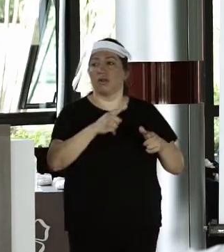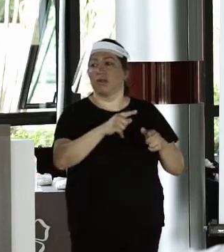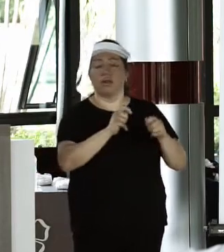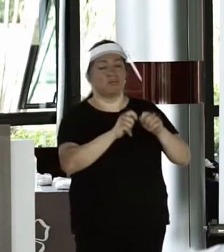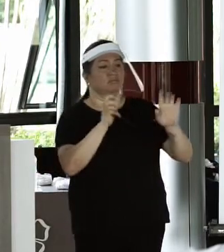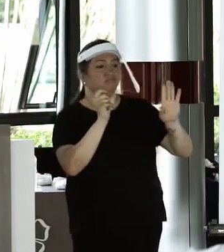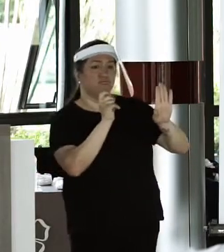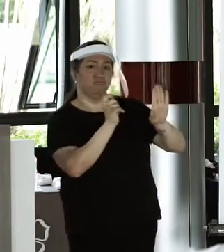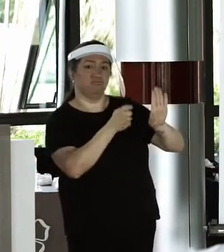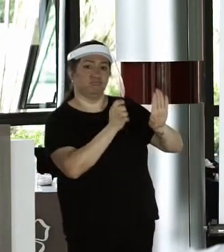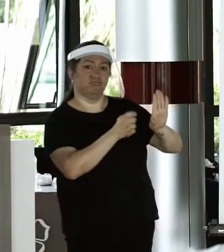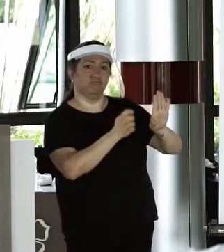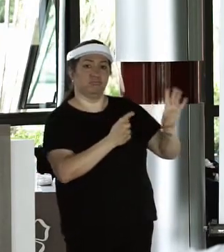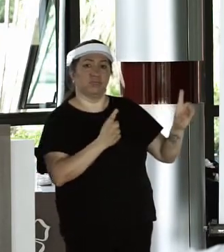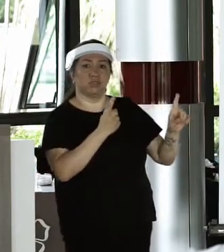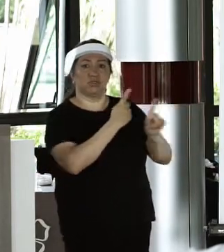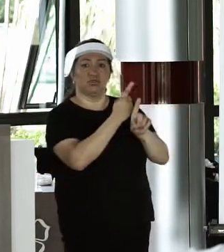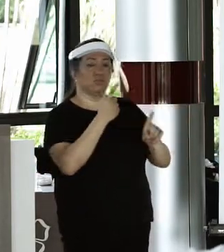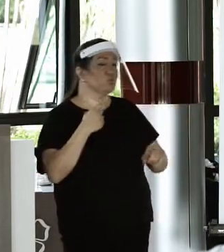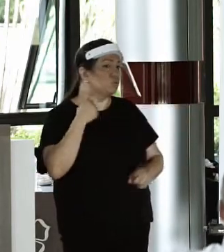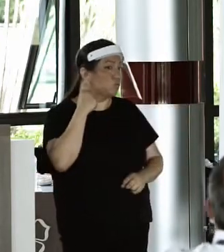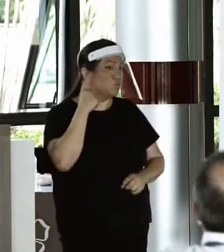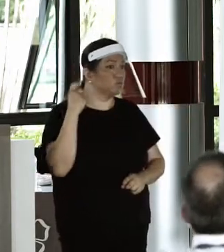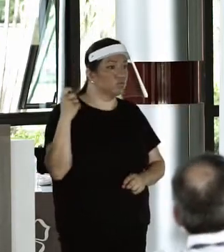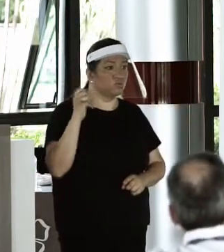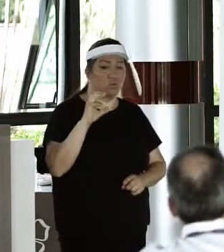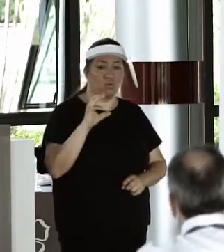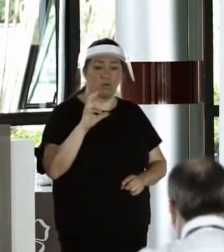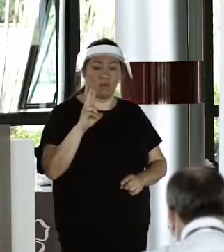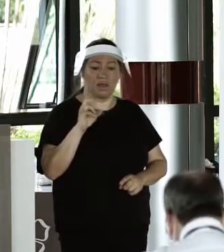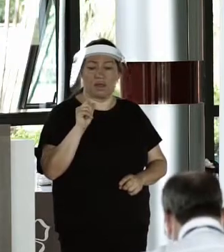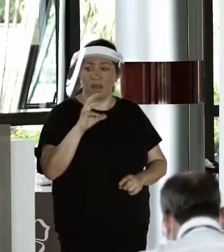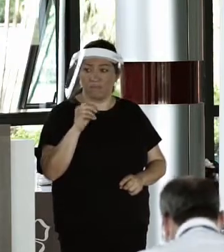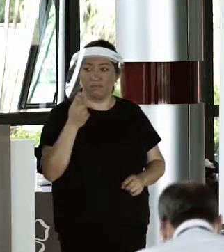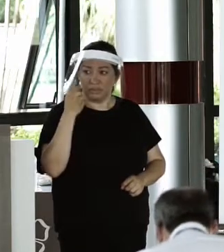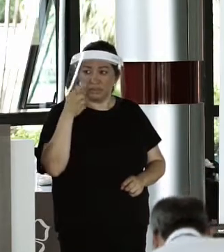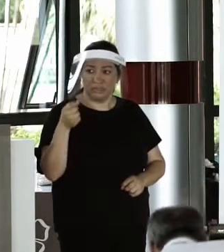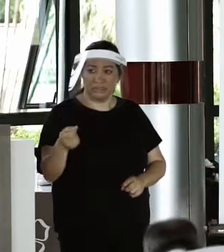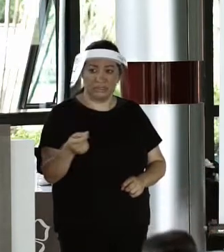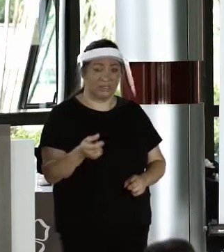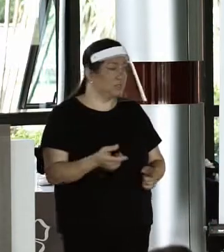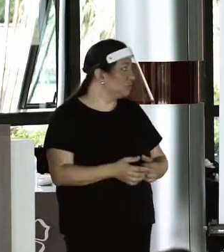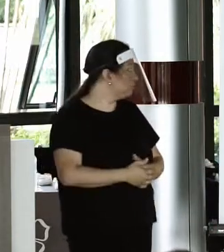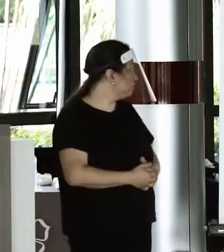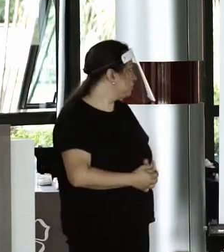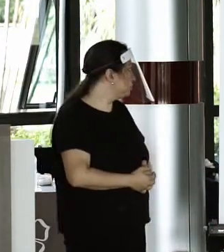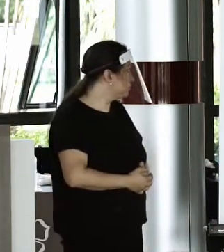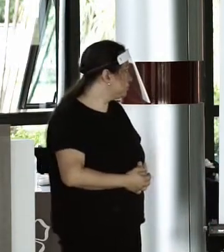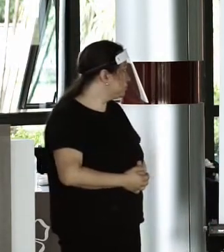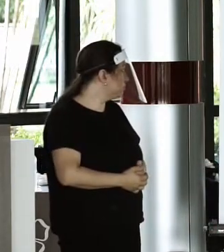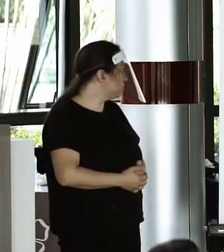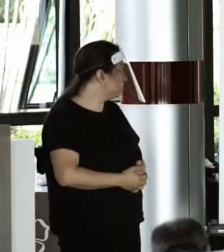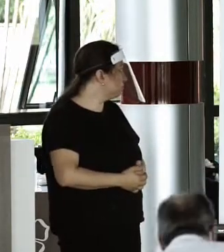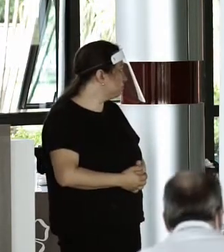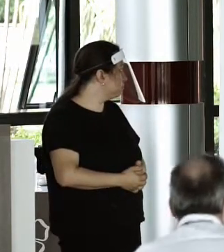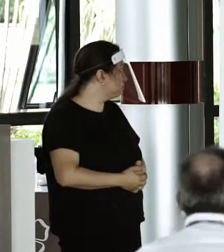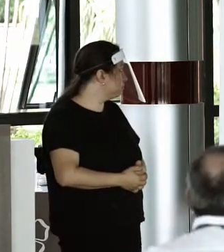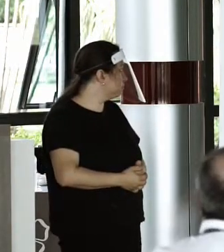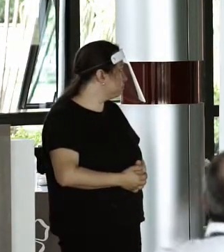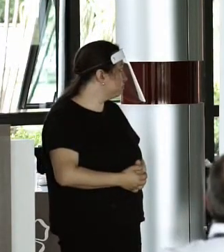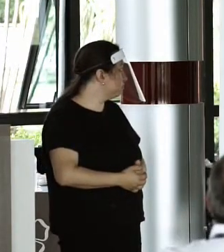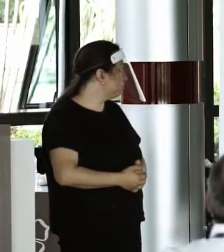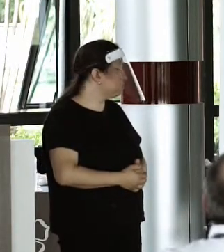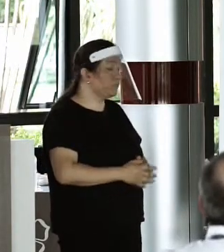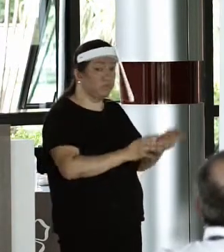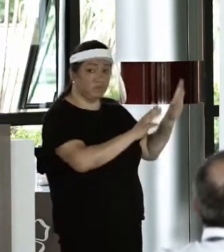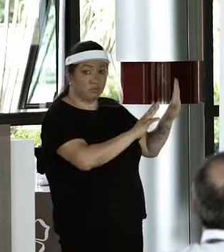ele bateu e identificou o som cavo. Interessante isso, né? Olha aqui isso na prática agora. Olha essa